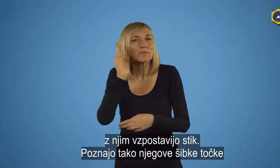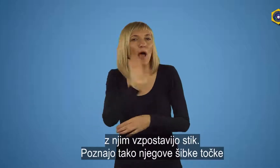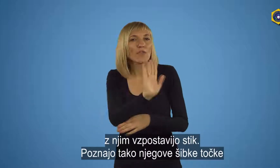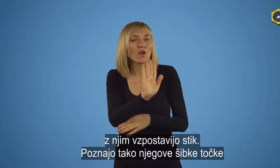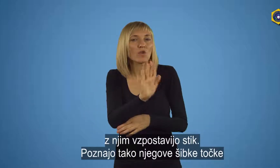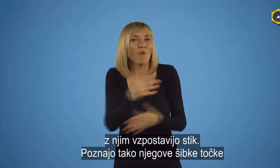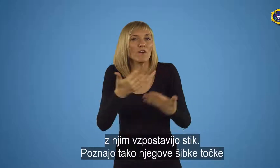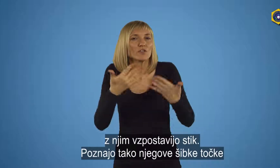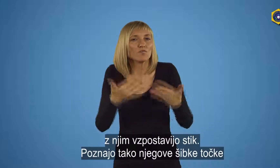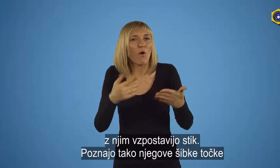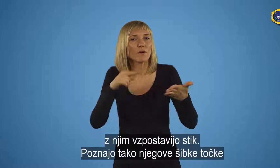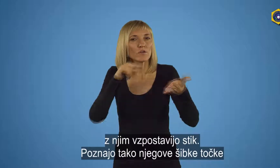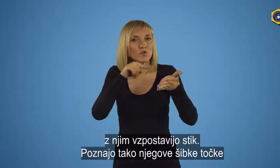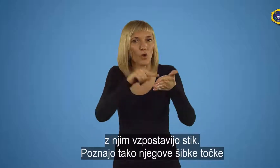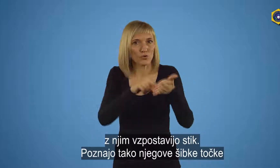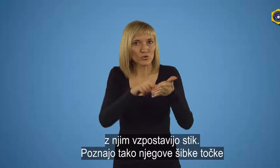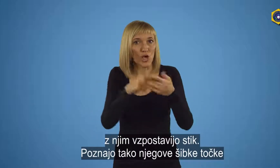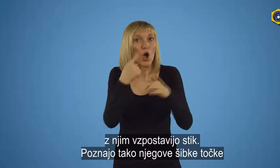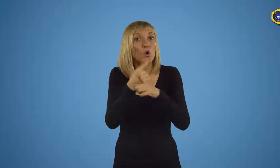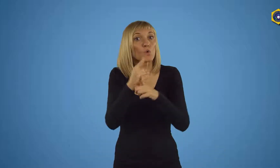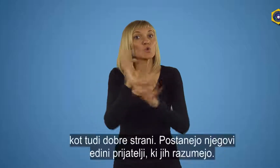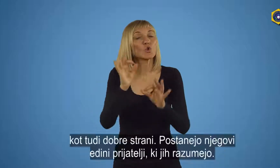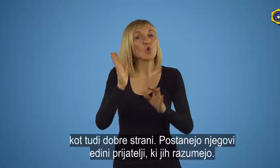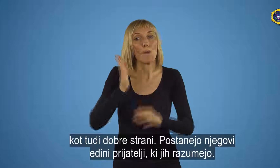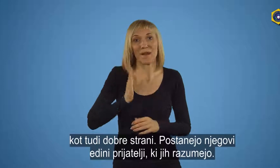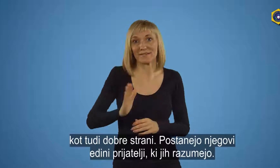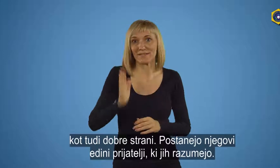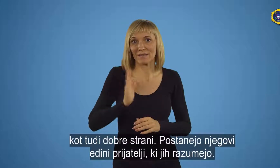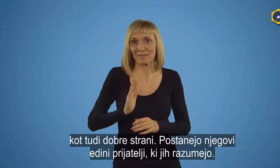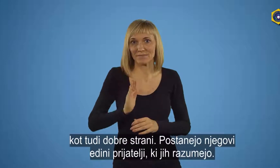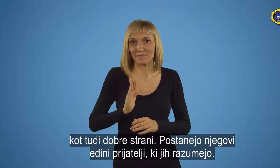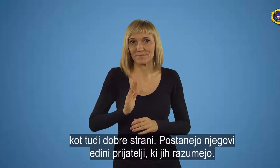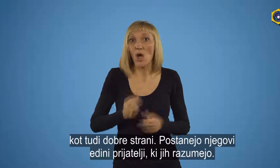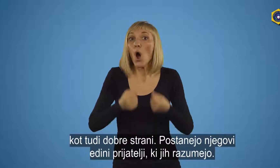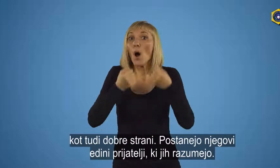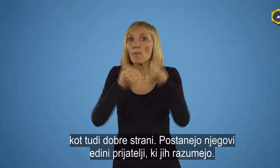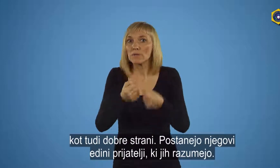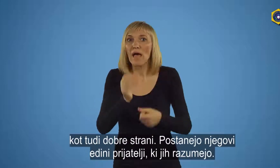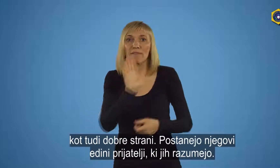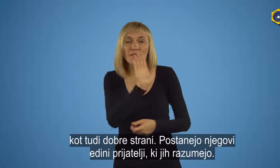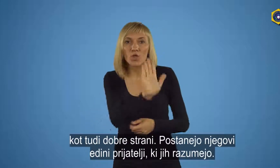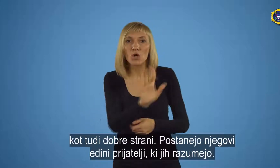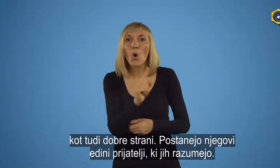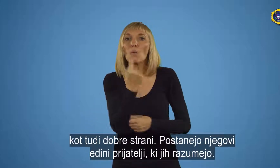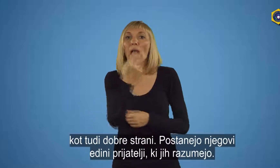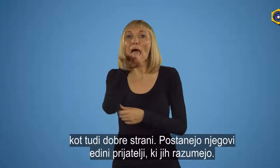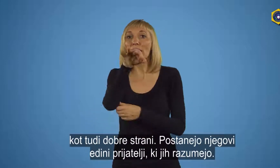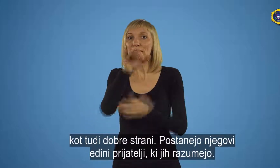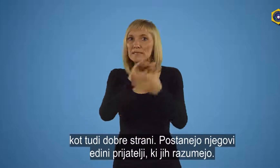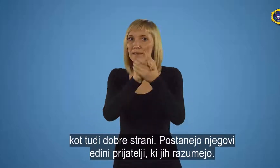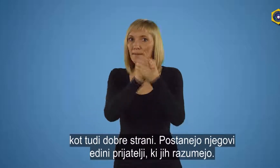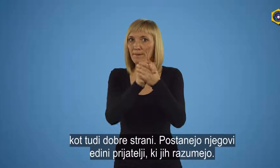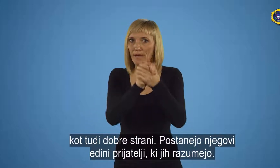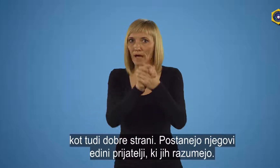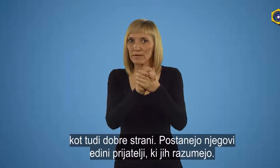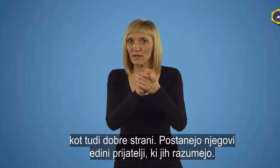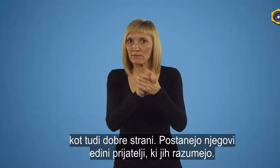Poznajo tako njegove šibke točke, kot tudi dobre strani. Postanejo njegovi edini prijatelji, ki